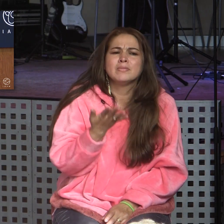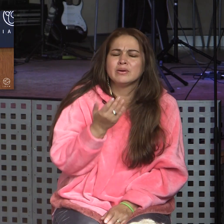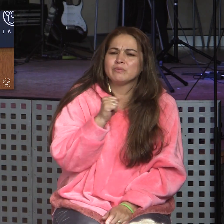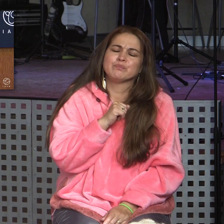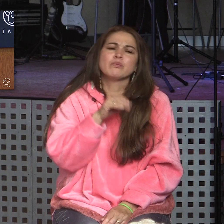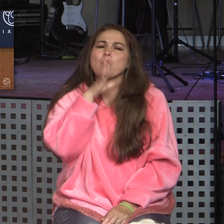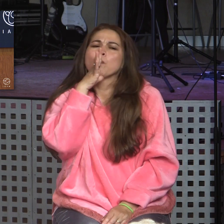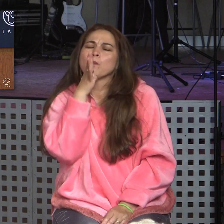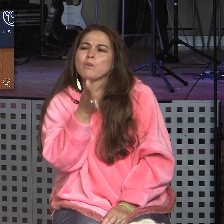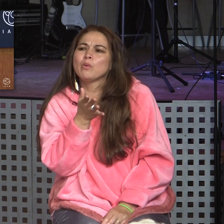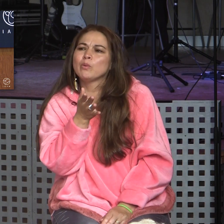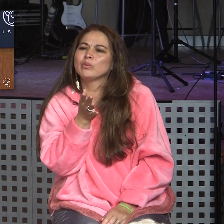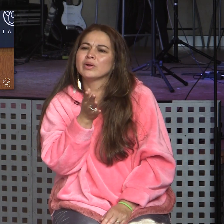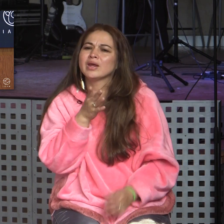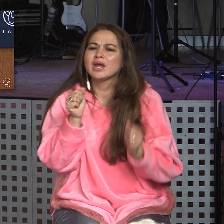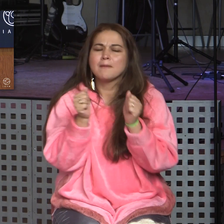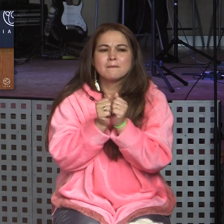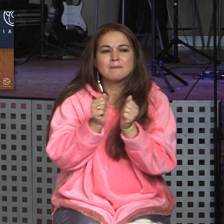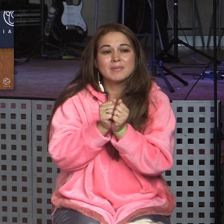se mantuvo